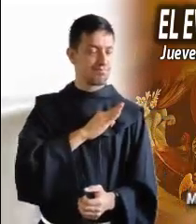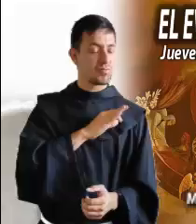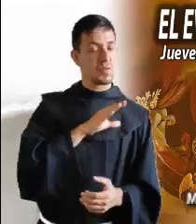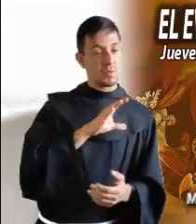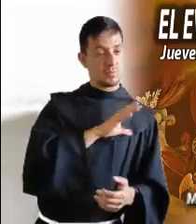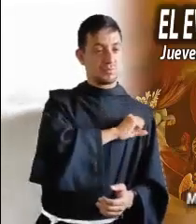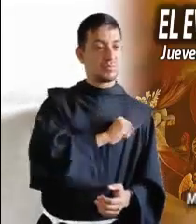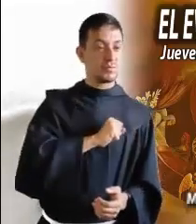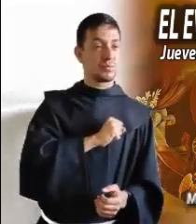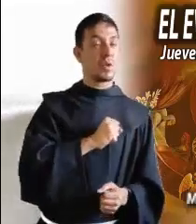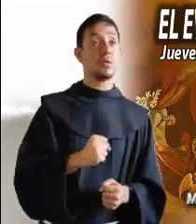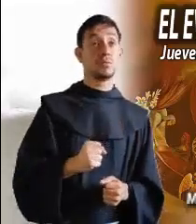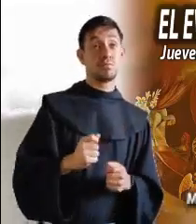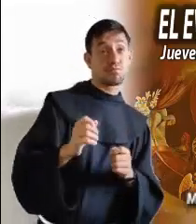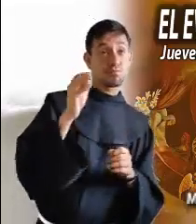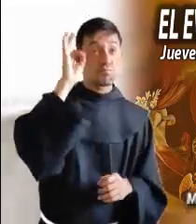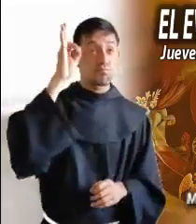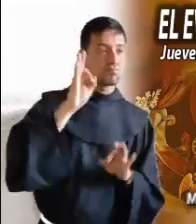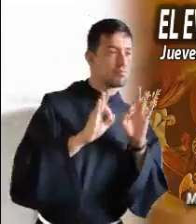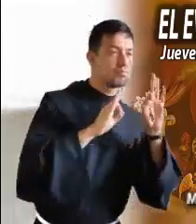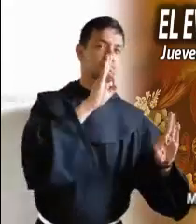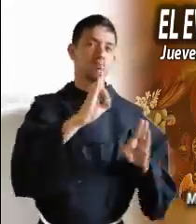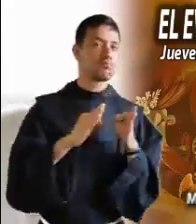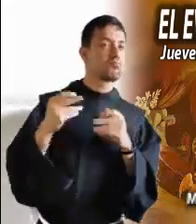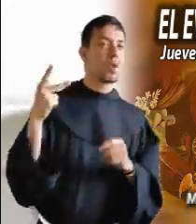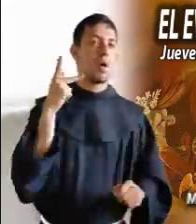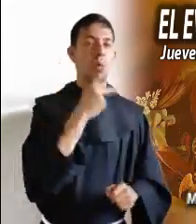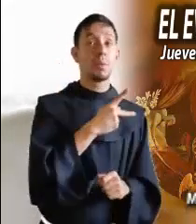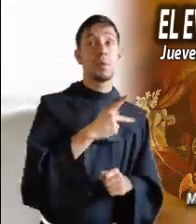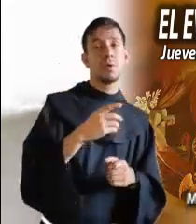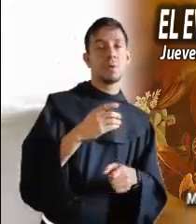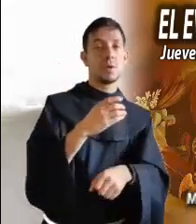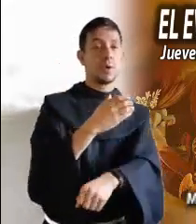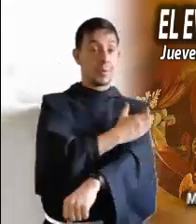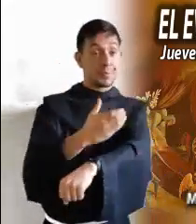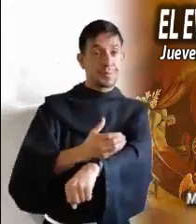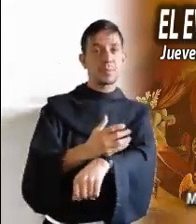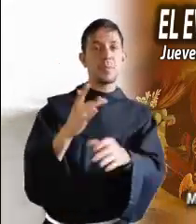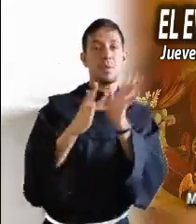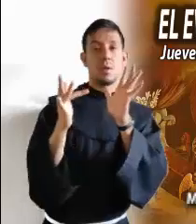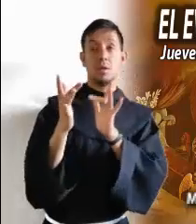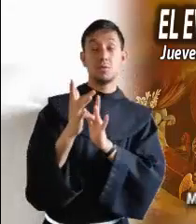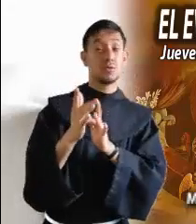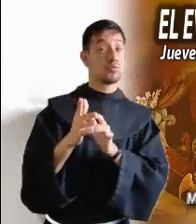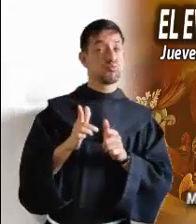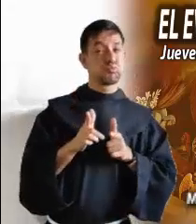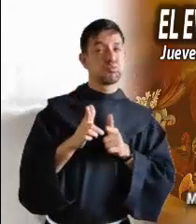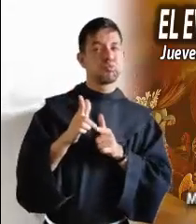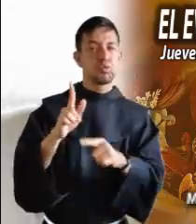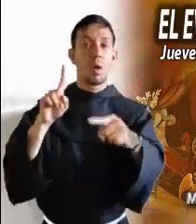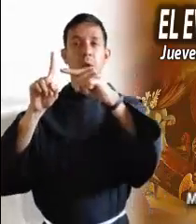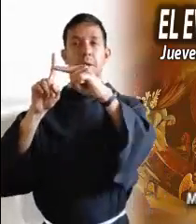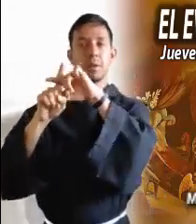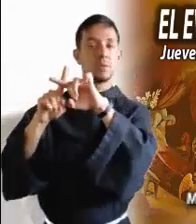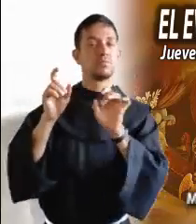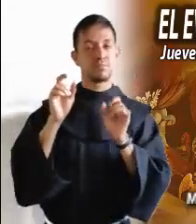fecunda, que la transforma en servicio pronto, que acompaña a Cristo hasta la cruz, que alienta en la esperanza a la